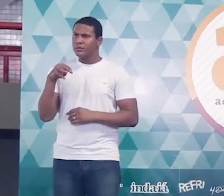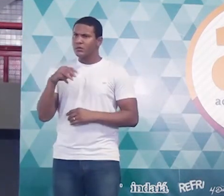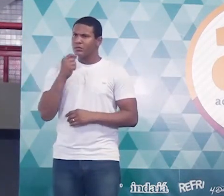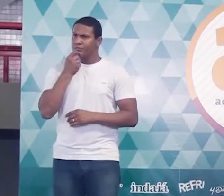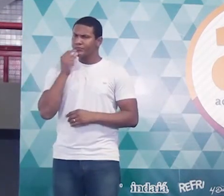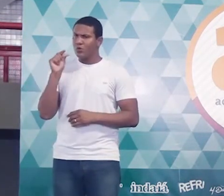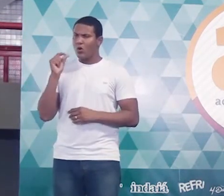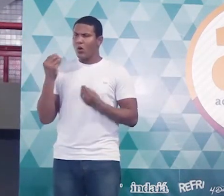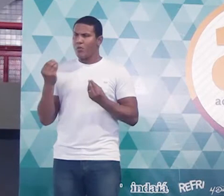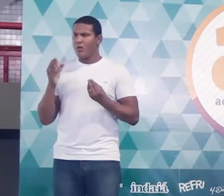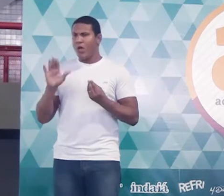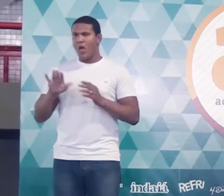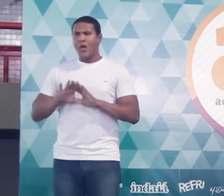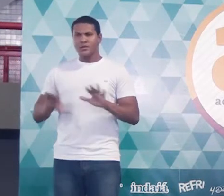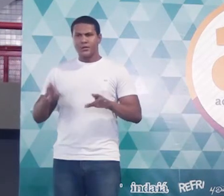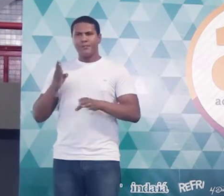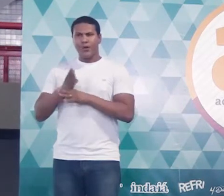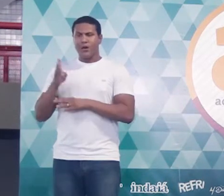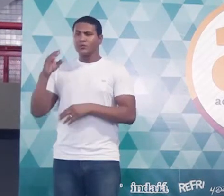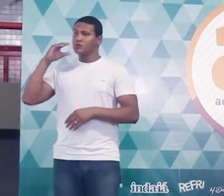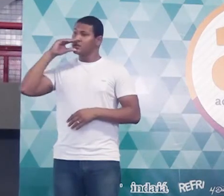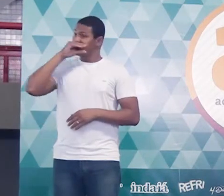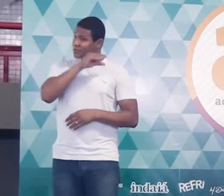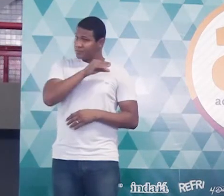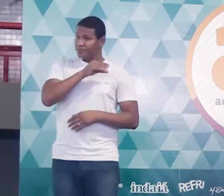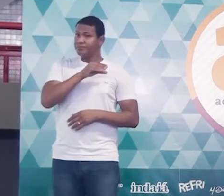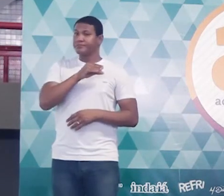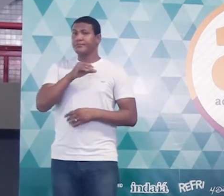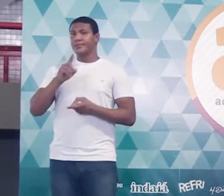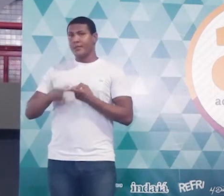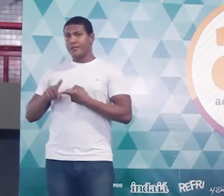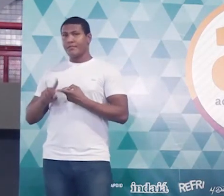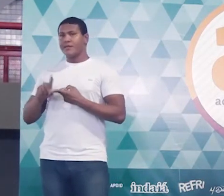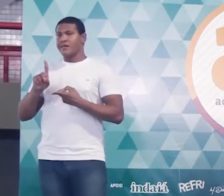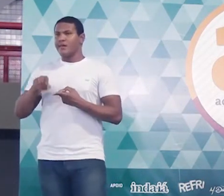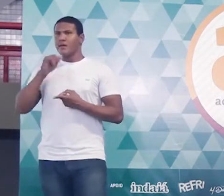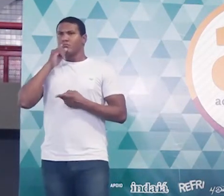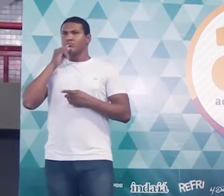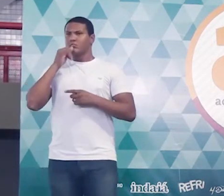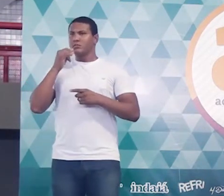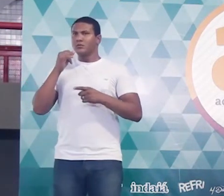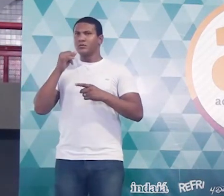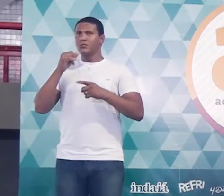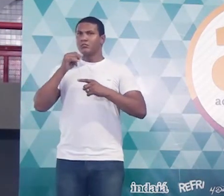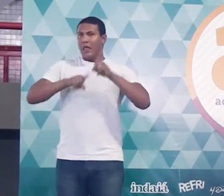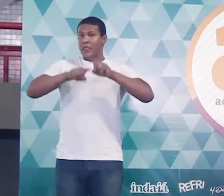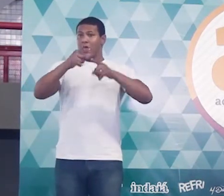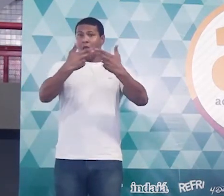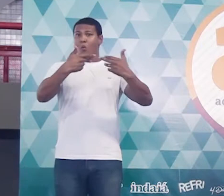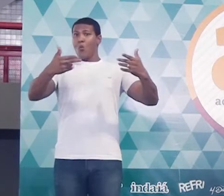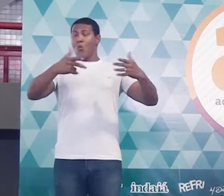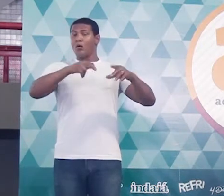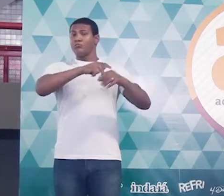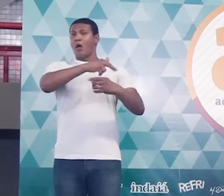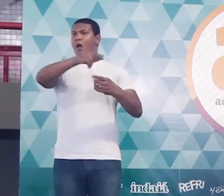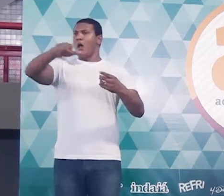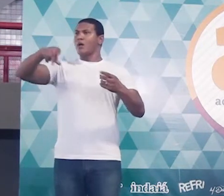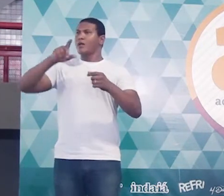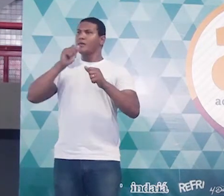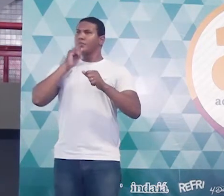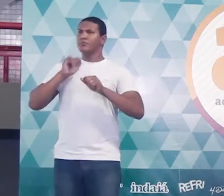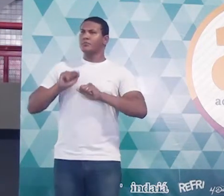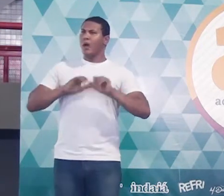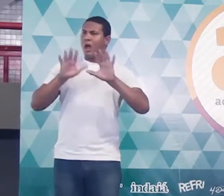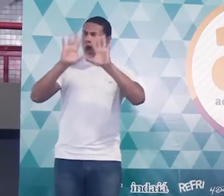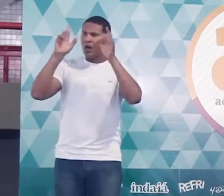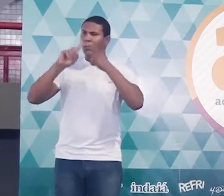do aquecimento e da grande quantidade de materiais que não são os naturais, né? Como fumaça,